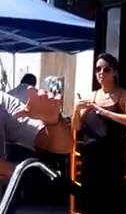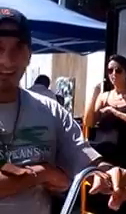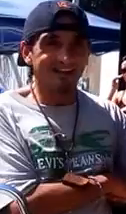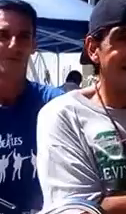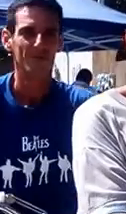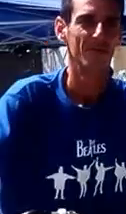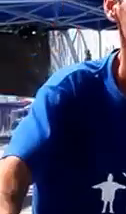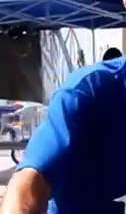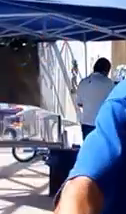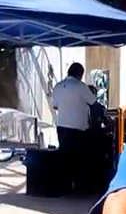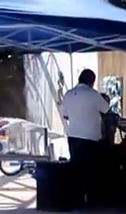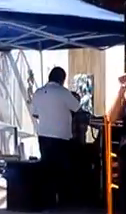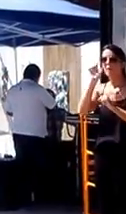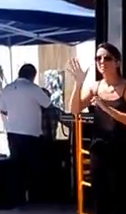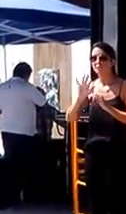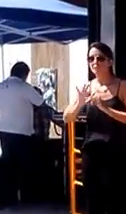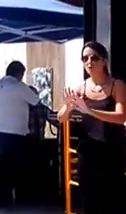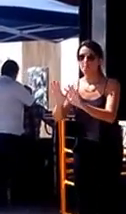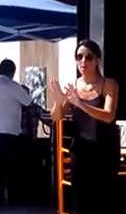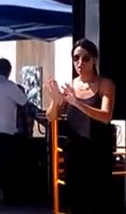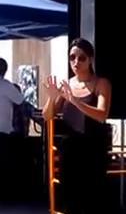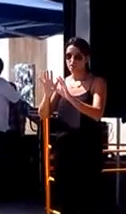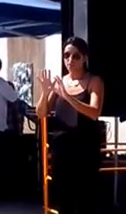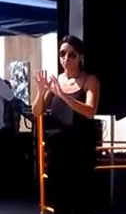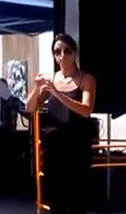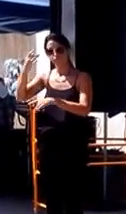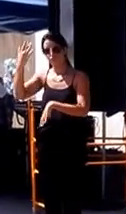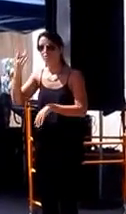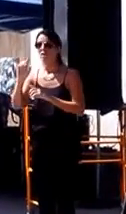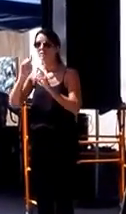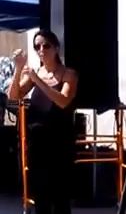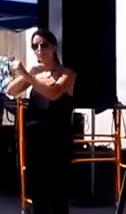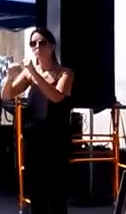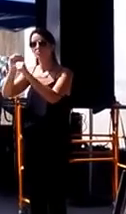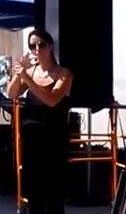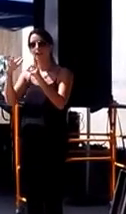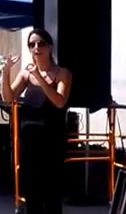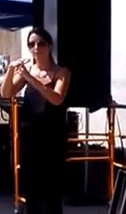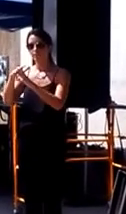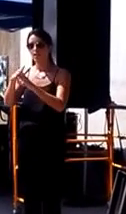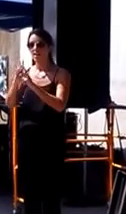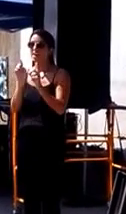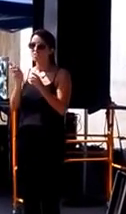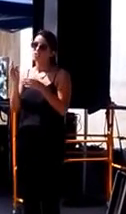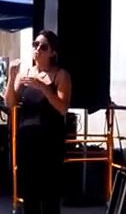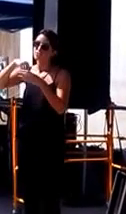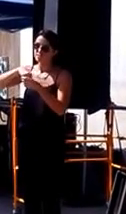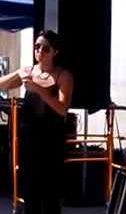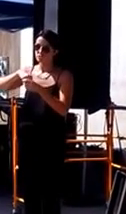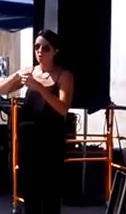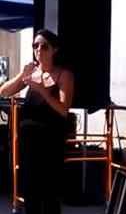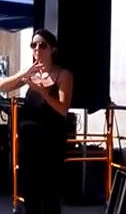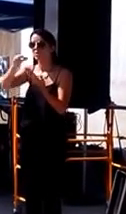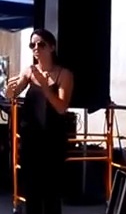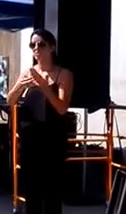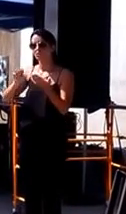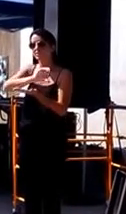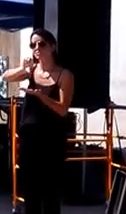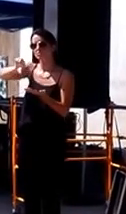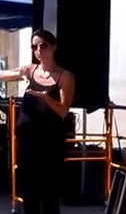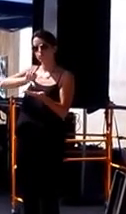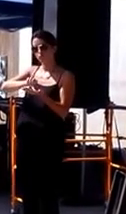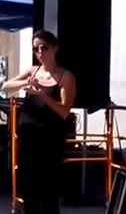puedan capacitar en nuestro Centro de Referencia de Tecnología para la Inclusión, que es parte del proyecto de ciudad que tenemos con el eje